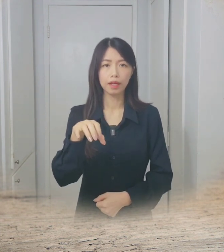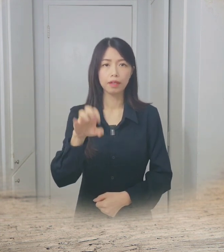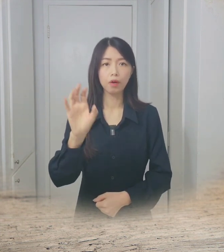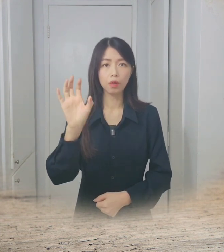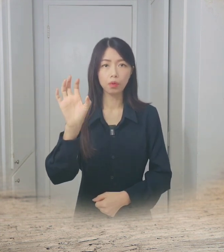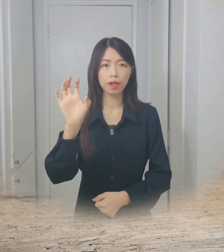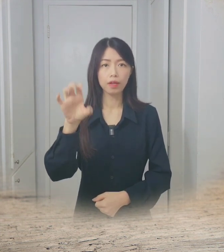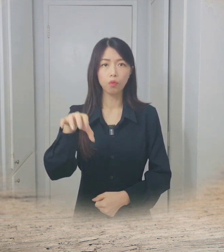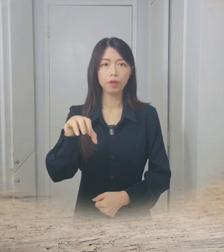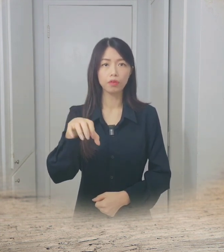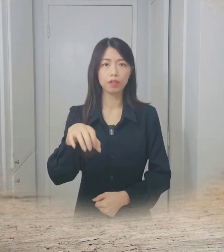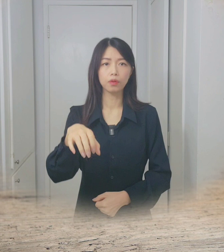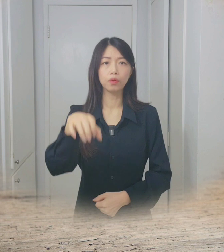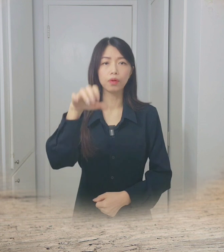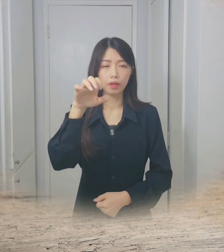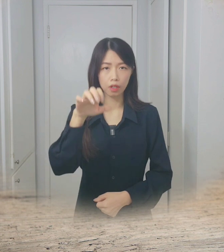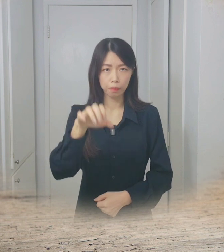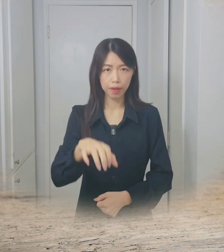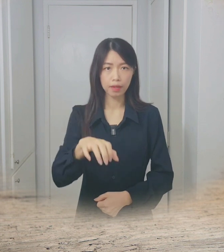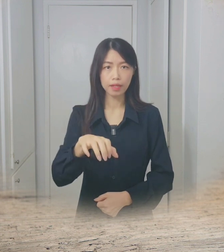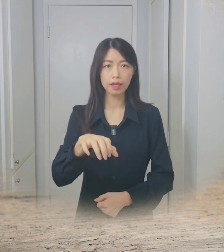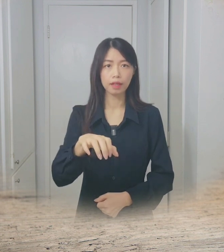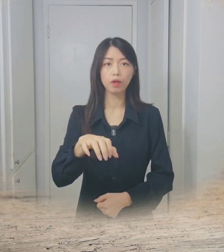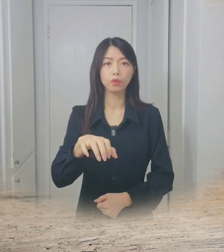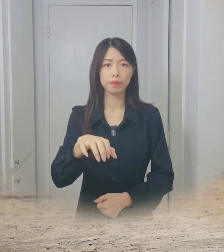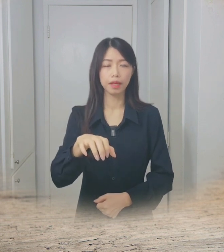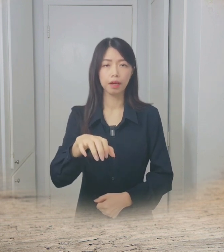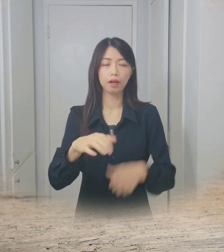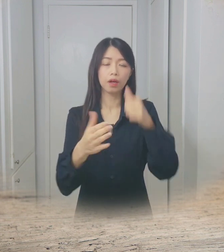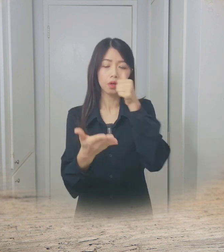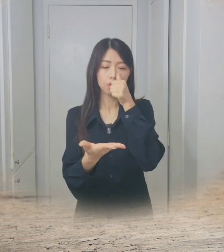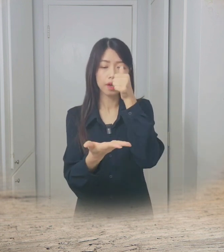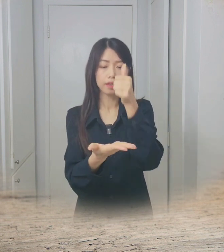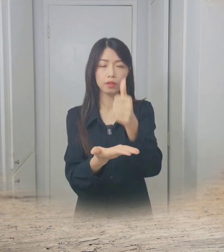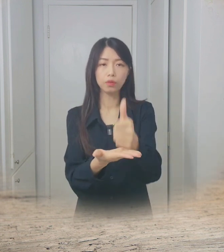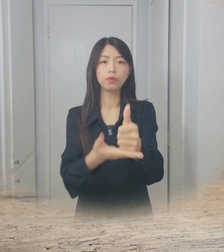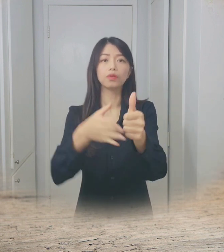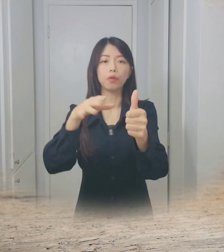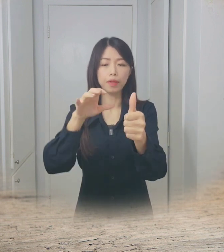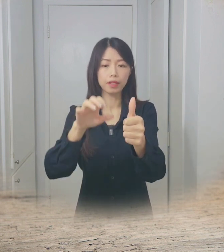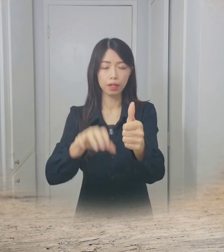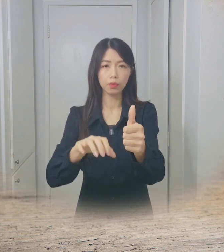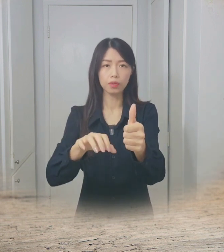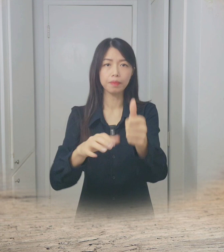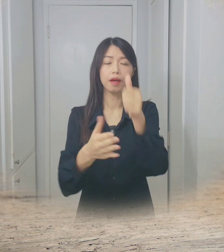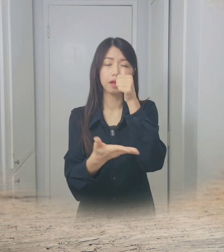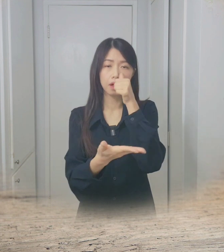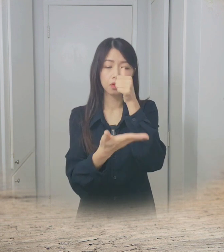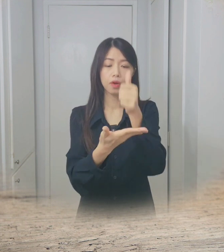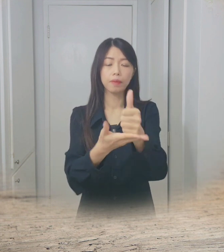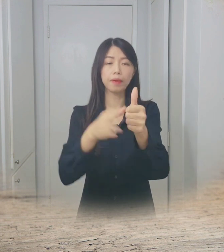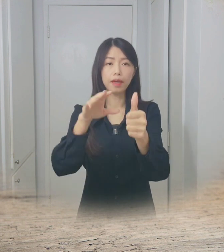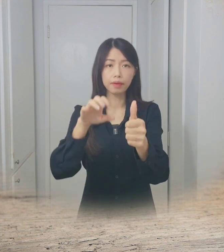위로인 상태에서 손 살짝 오므려 주시고 그 옆에 살짝 내려놓으시면 돼요. 죄하시고 옆에 살짝 내려놓으시면